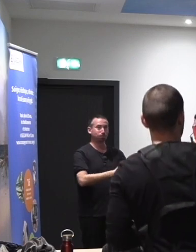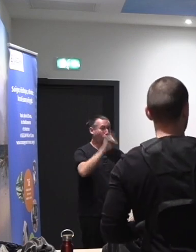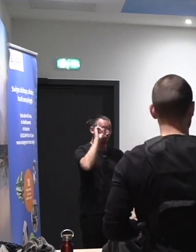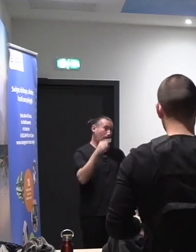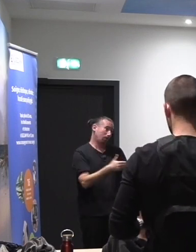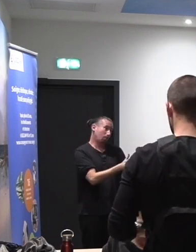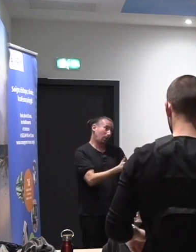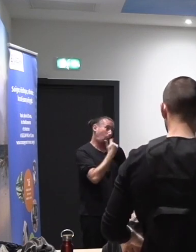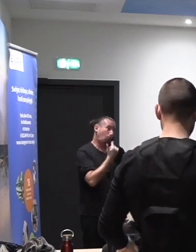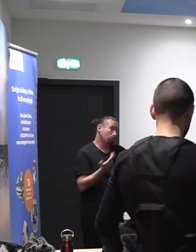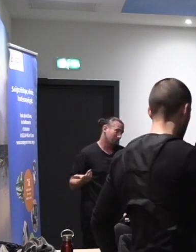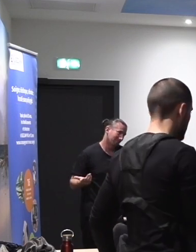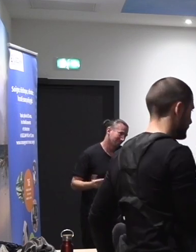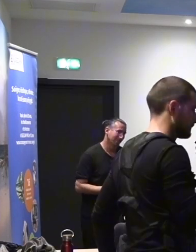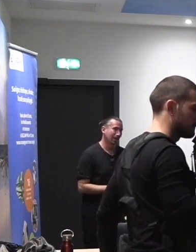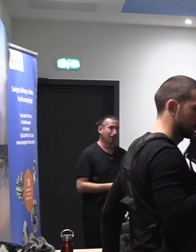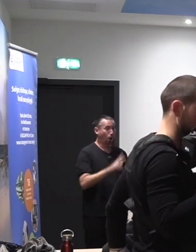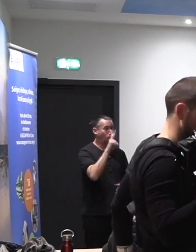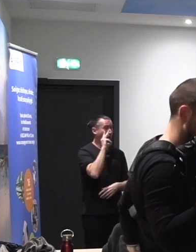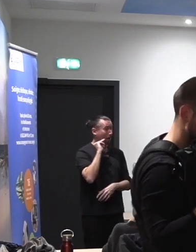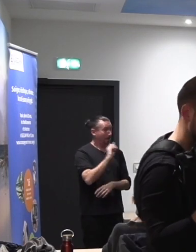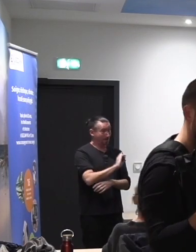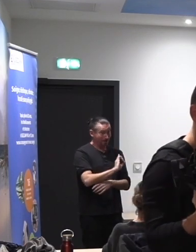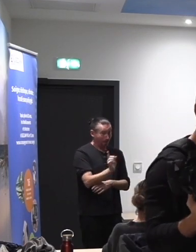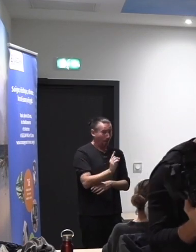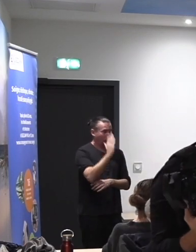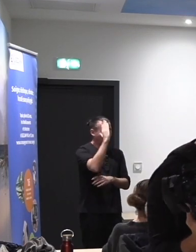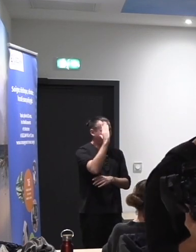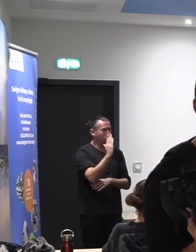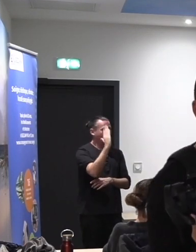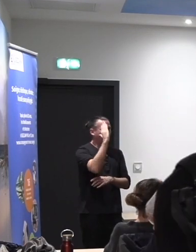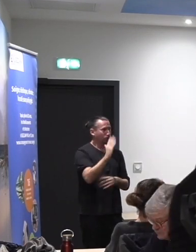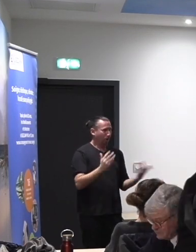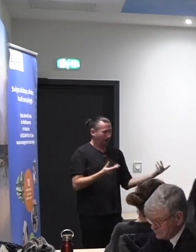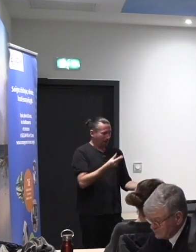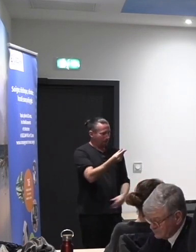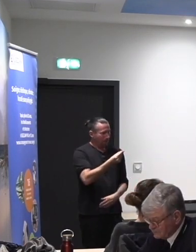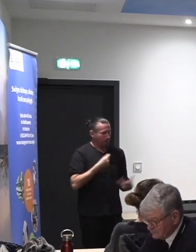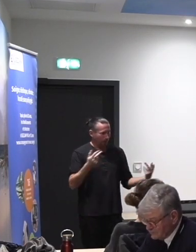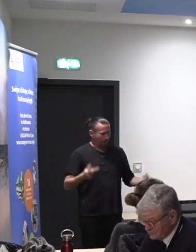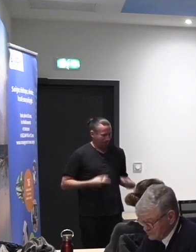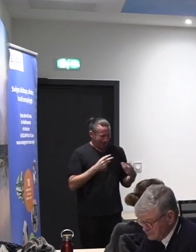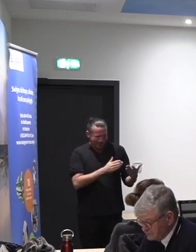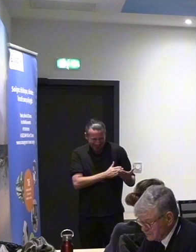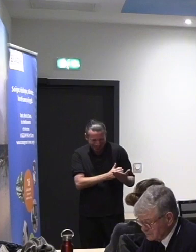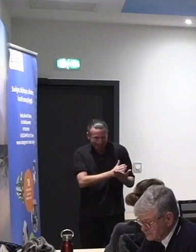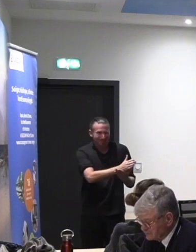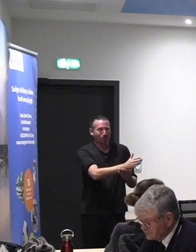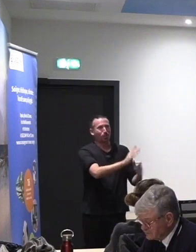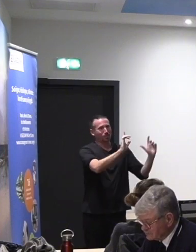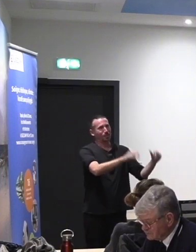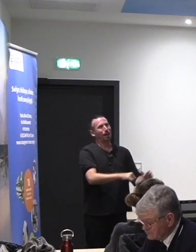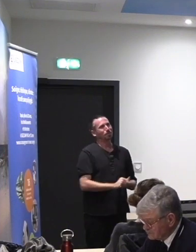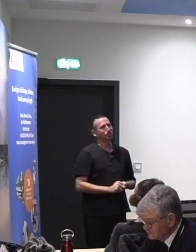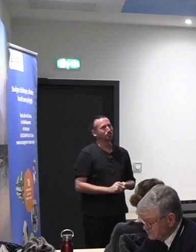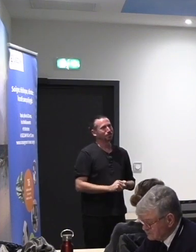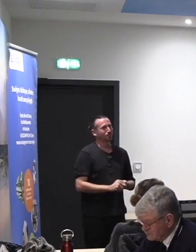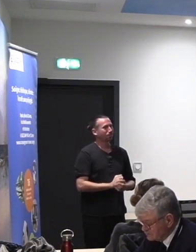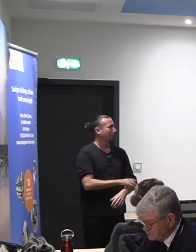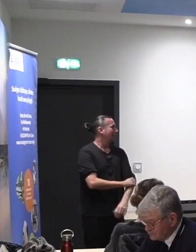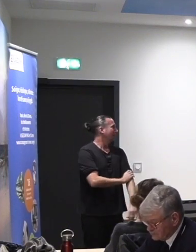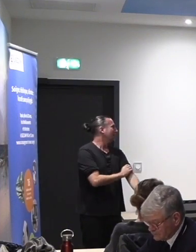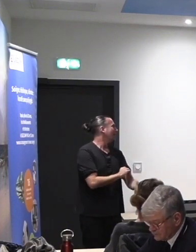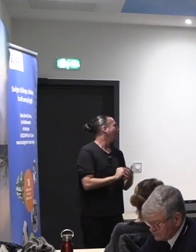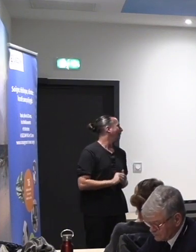rouge. Un être humain, non, il a besoin, et on l'a dit, de donner du sens à sa vie. Et on va voir ce que ça veut dire. Alors, devant